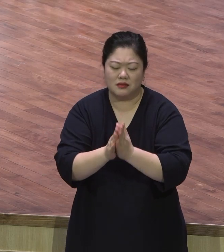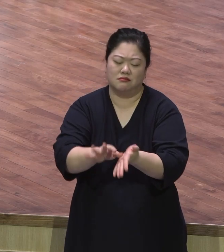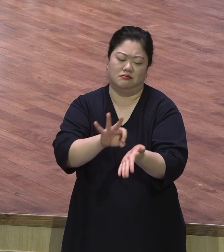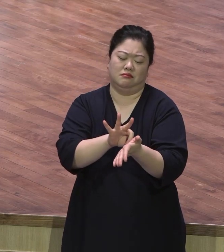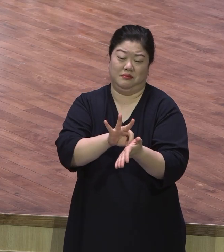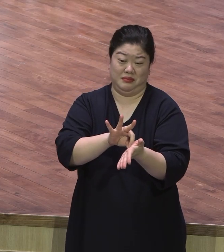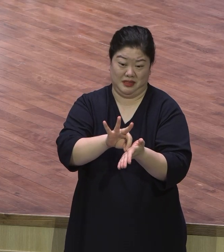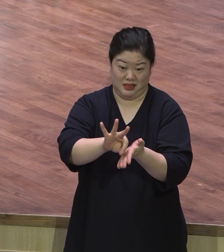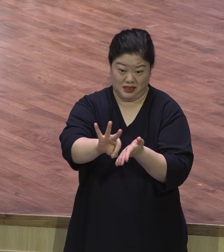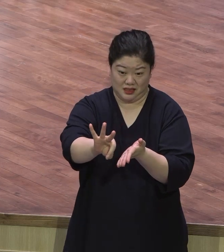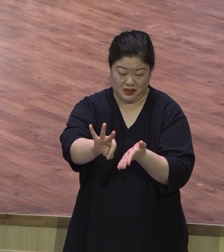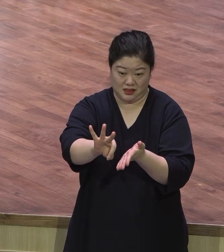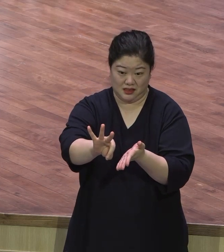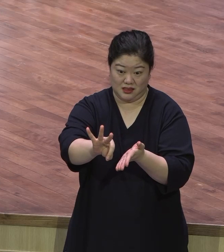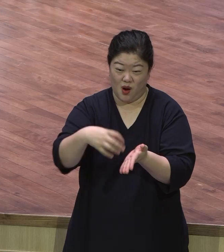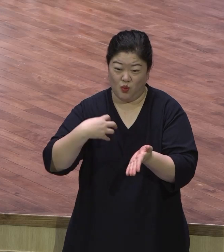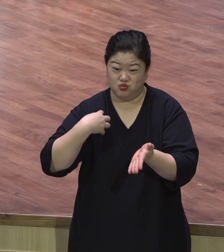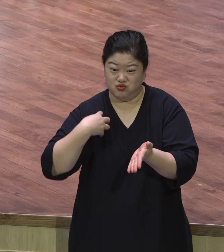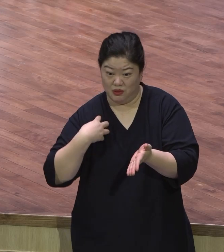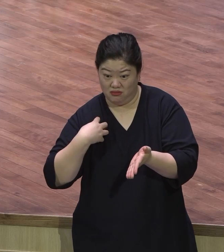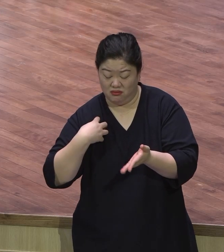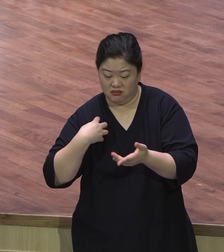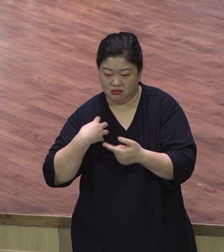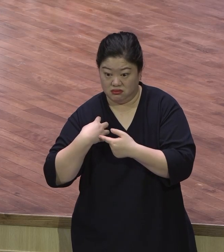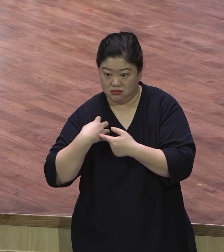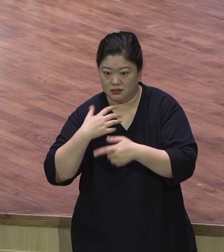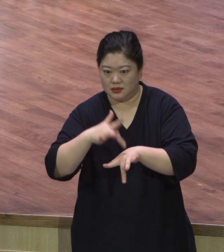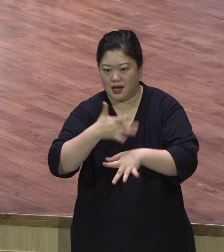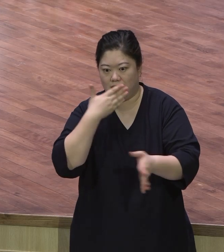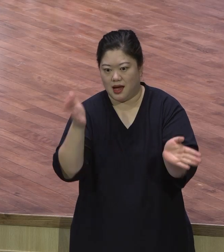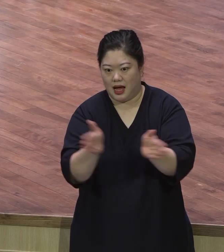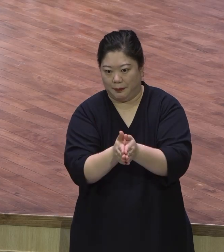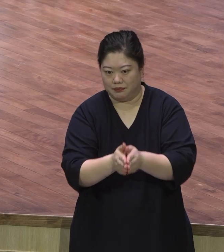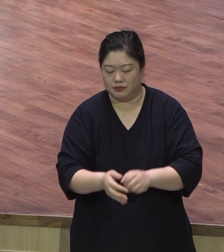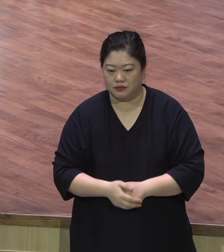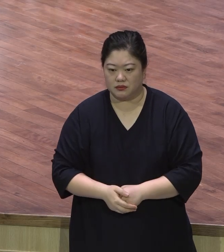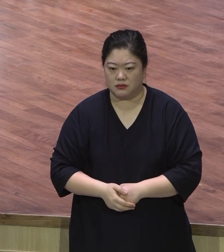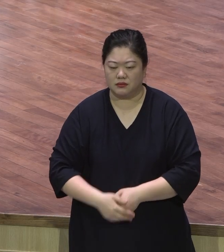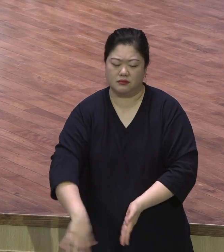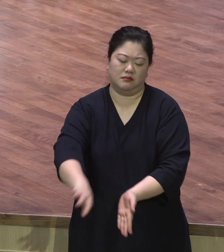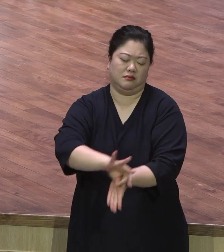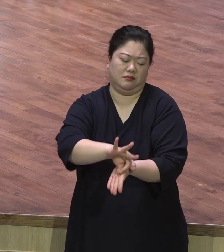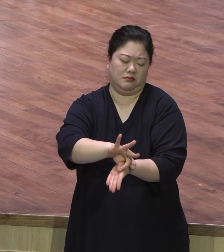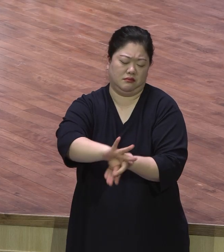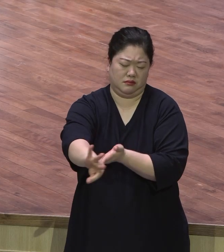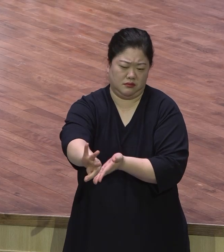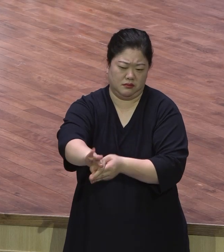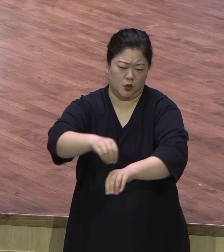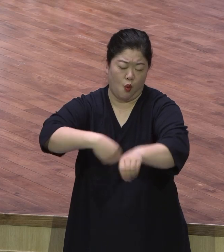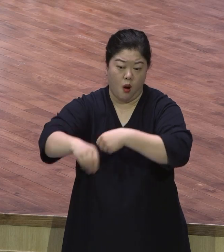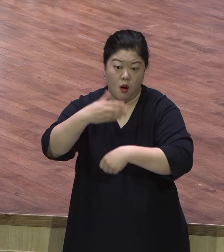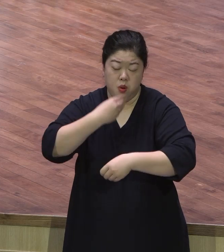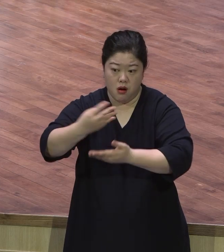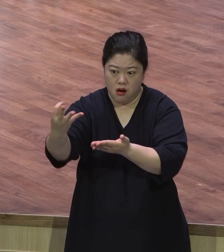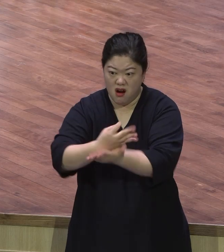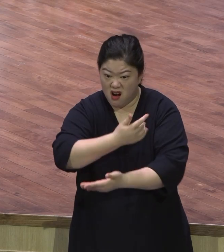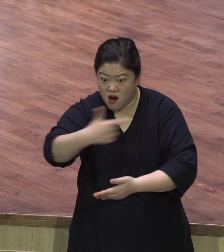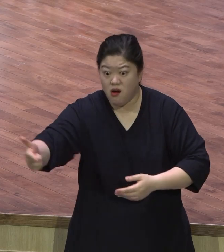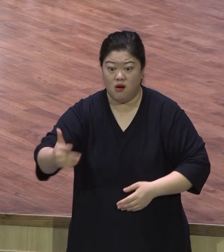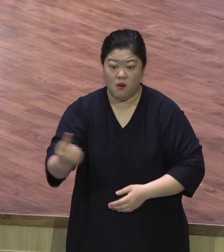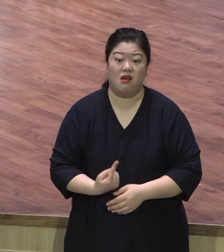부담은 사단이 주는 소리입니다 축복 좀 받으라고 축복